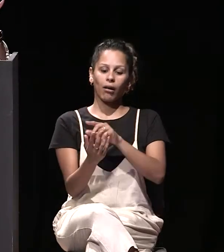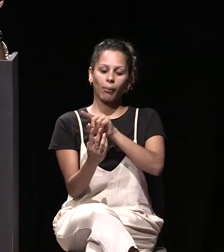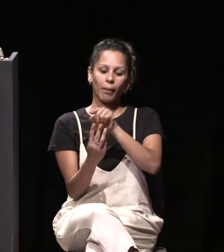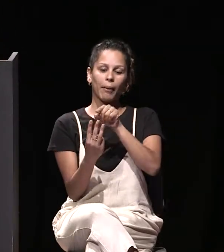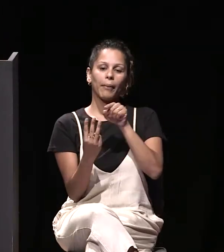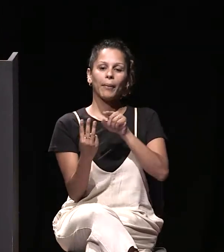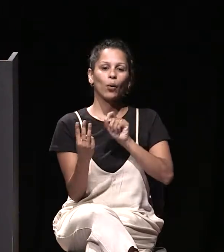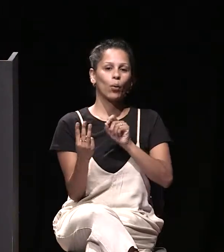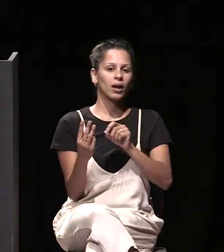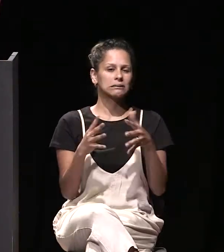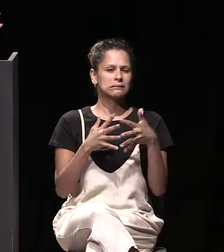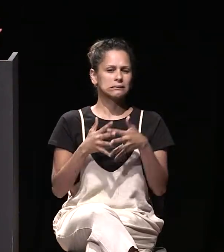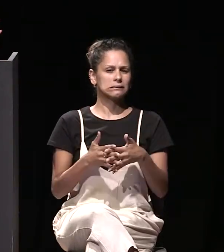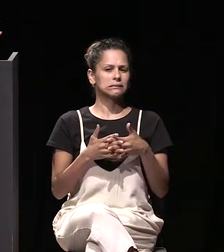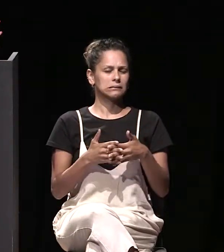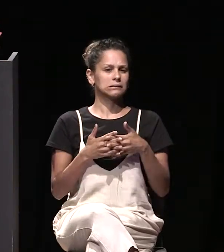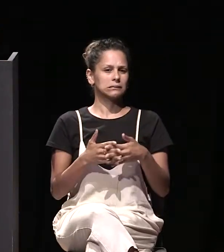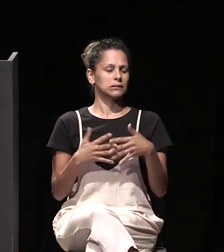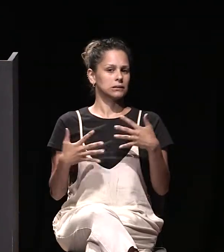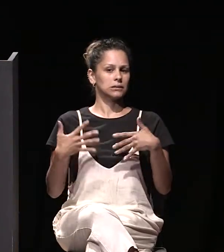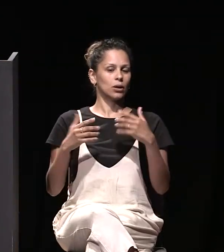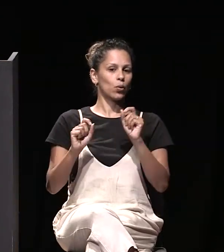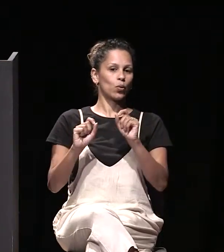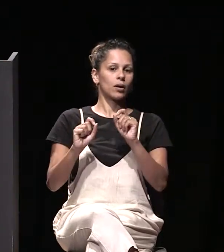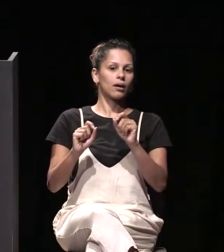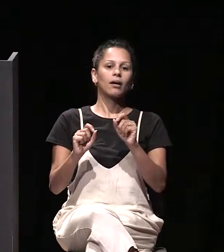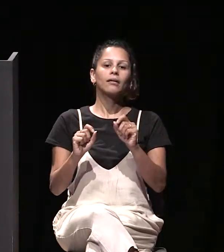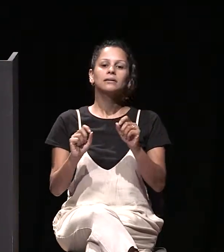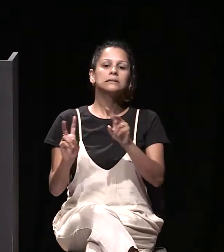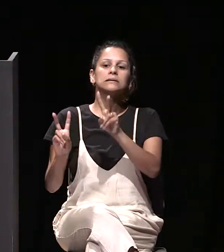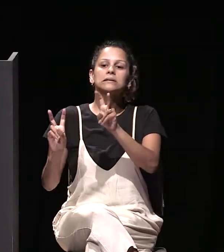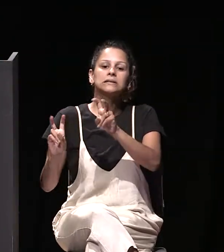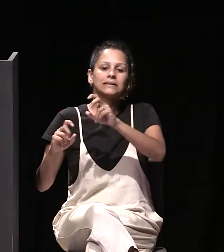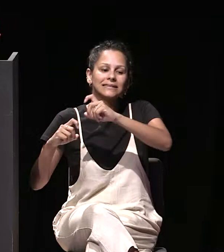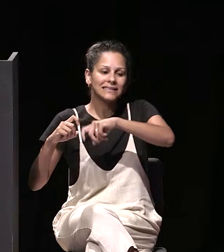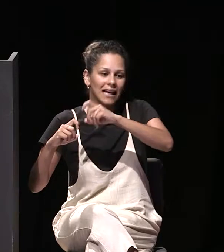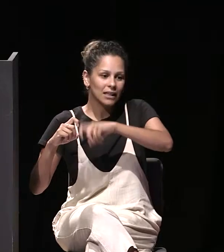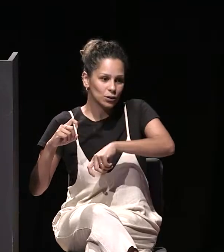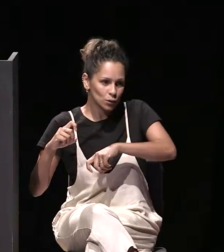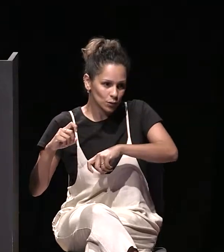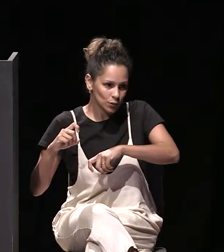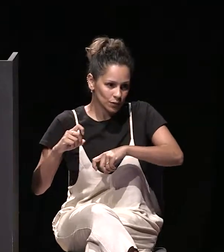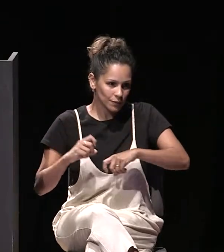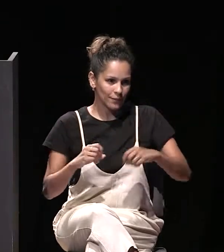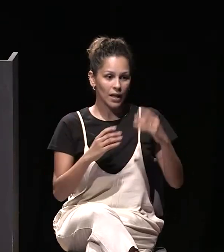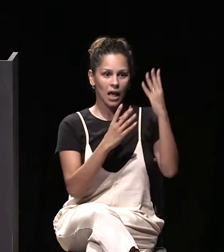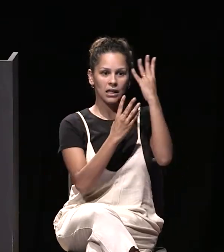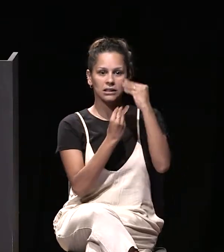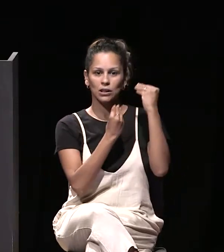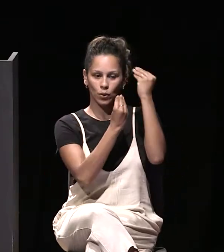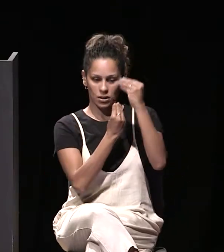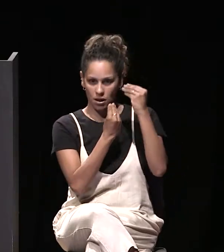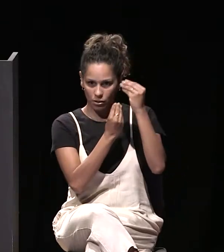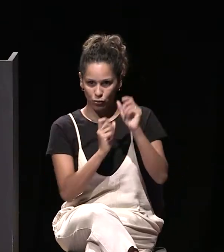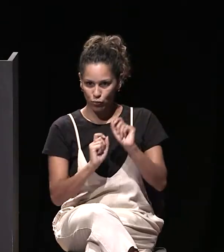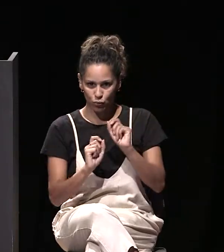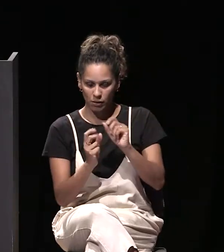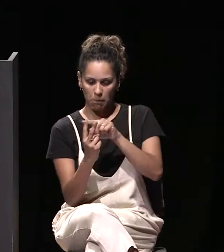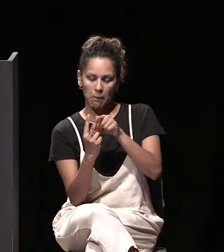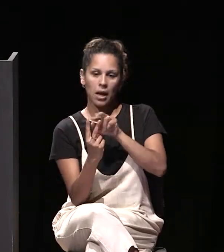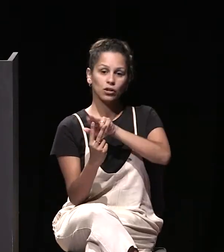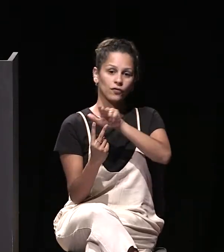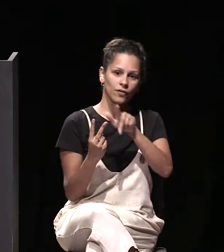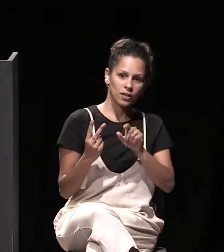muito grande entre o que é sexo e o que é sexualidade. E se constrói este